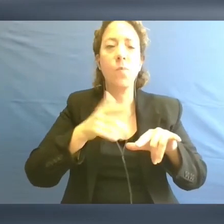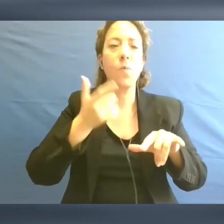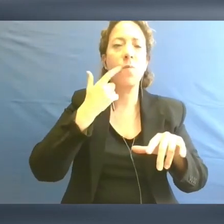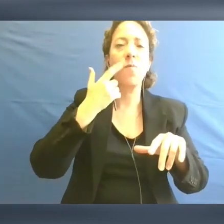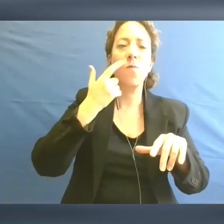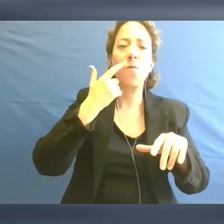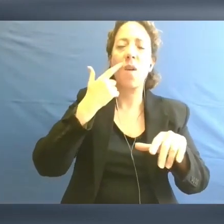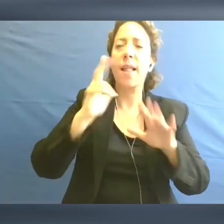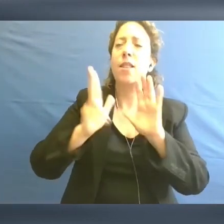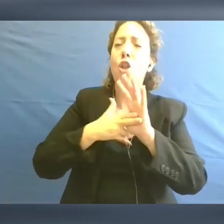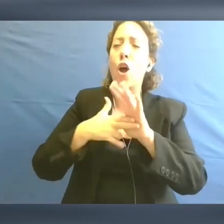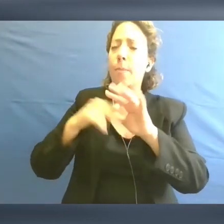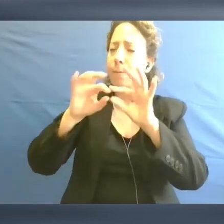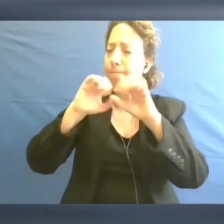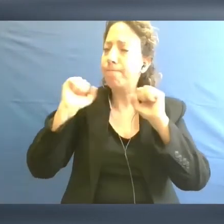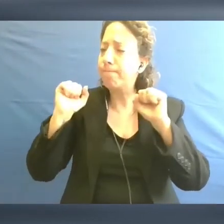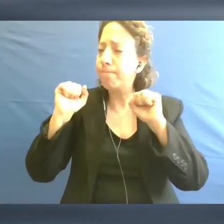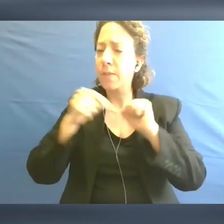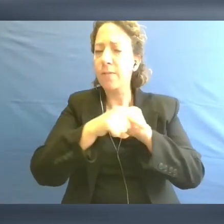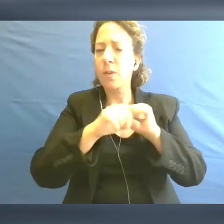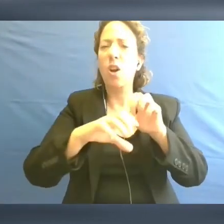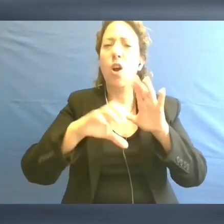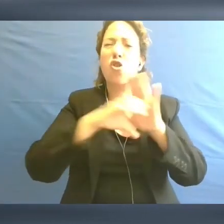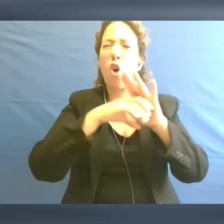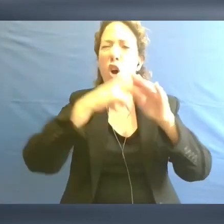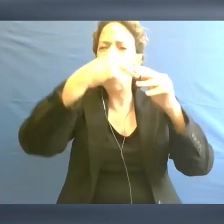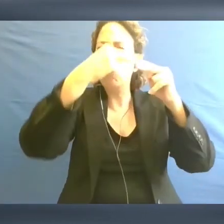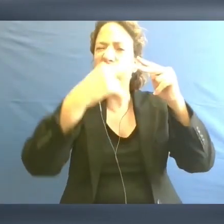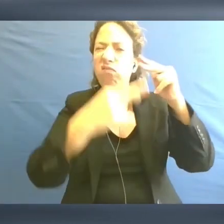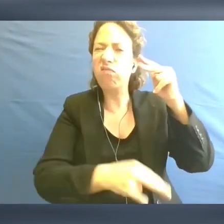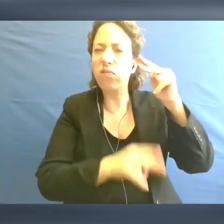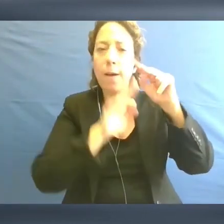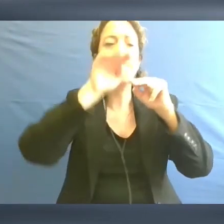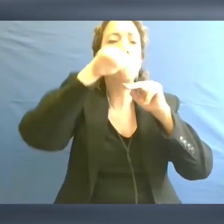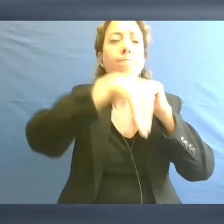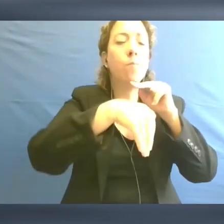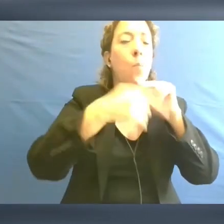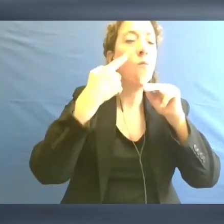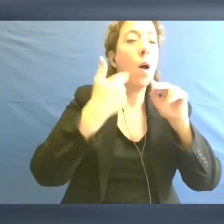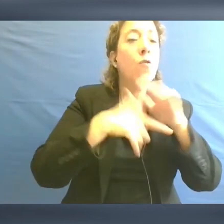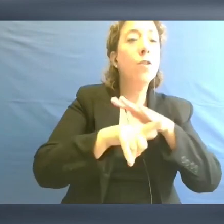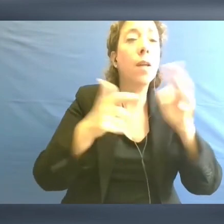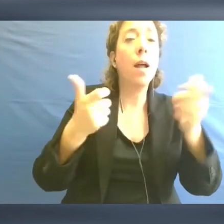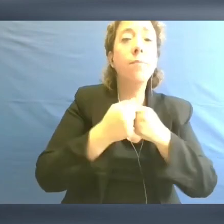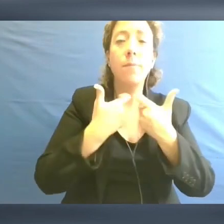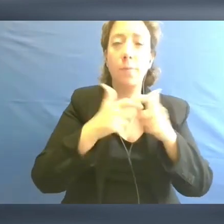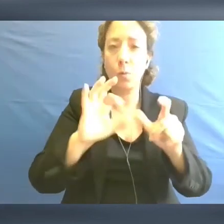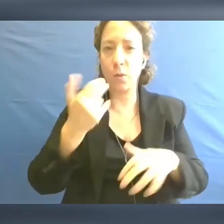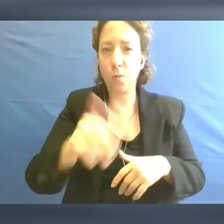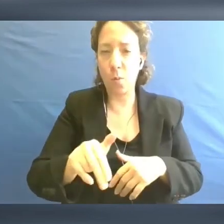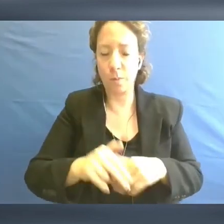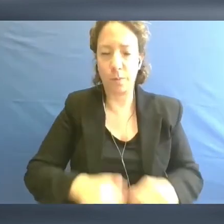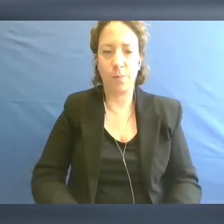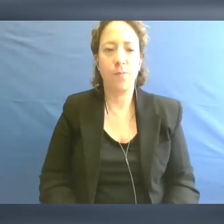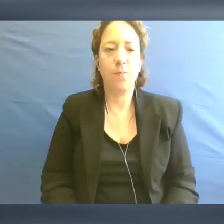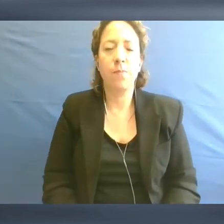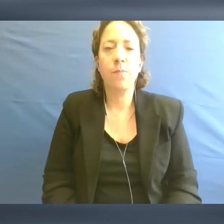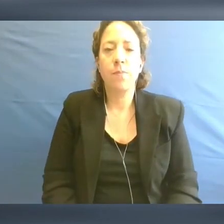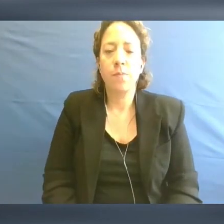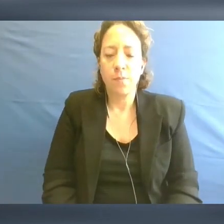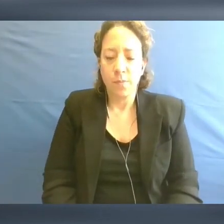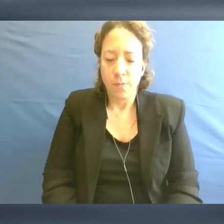la norme et vérifier au niveau du code source si le logiciel est accessible ou non.